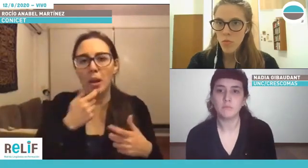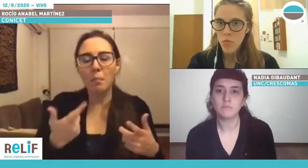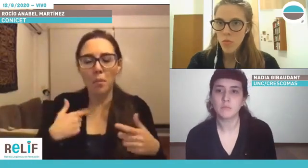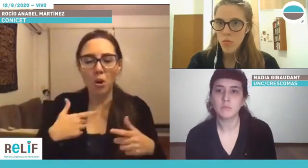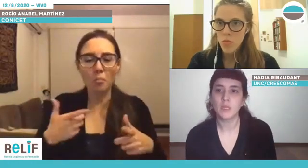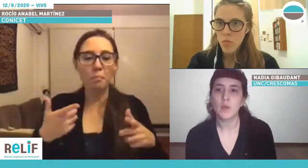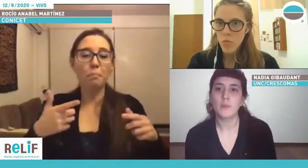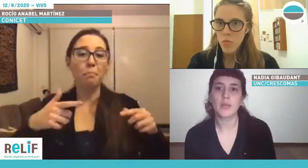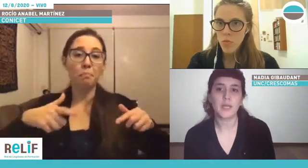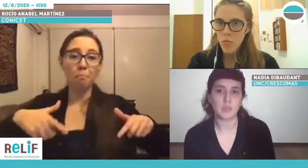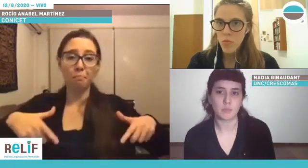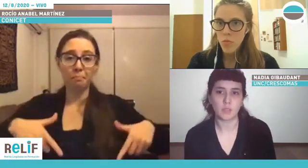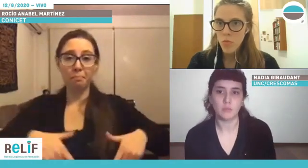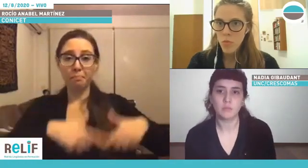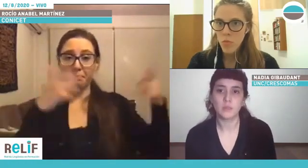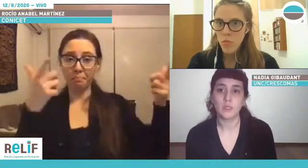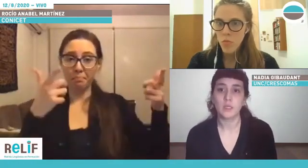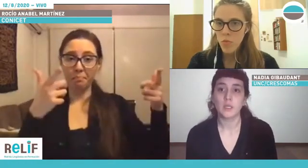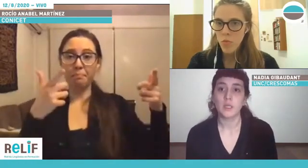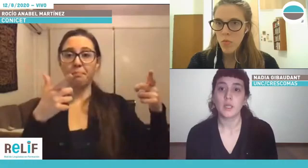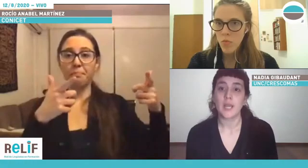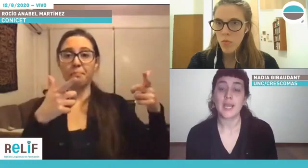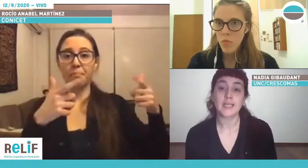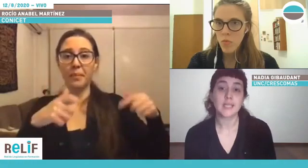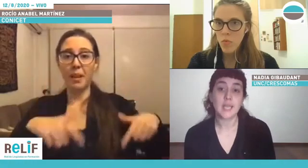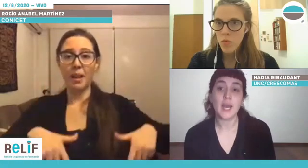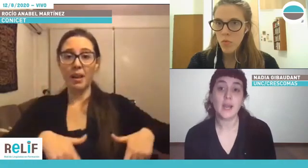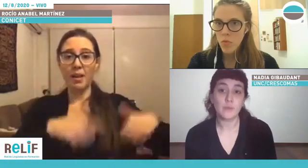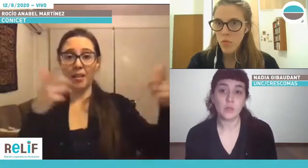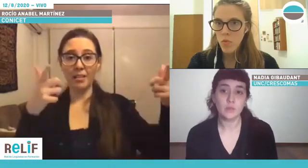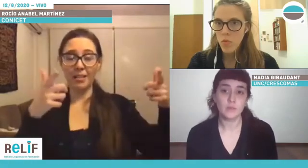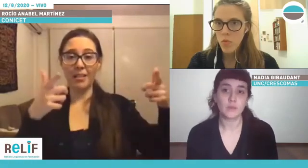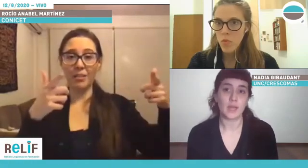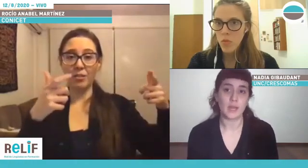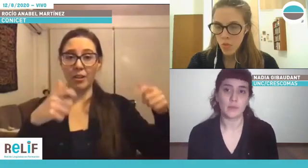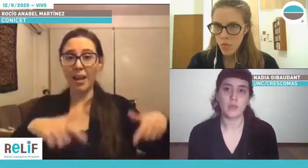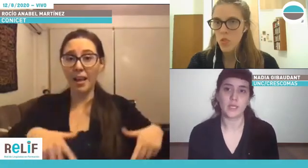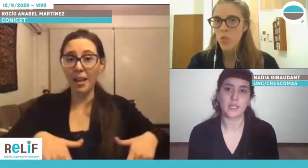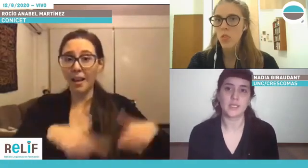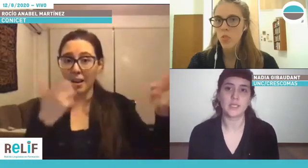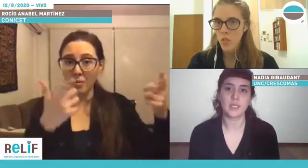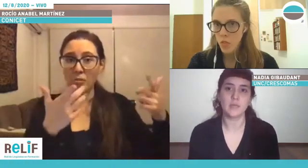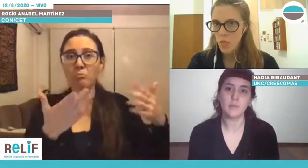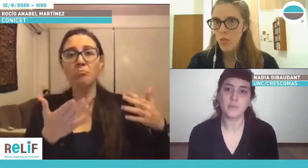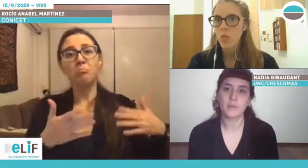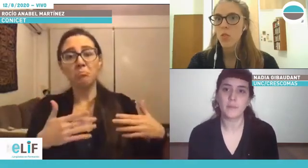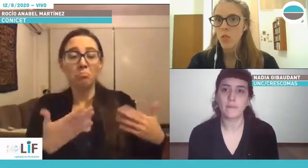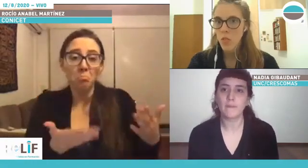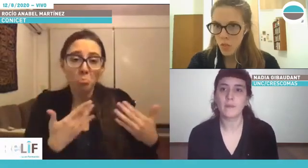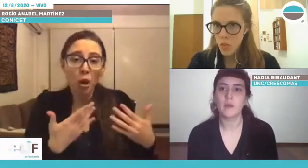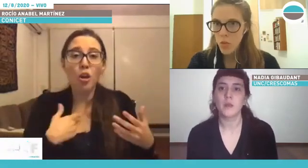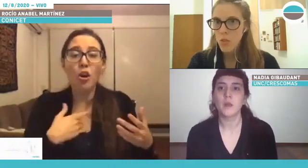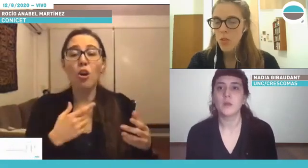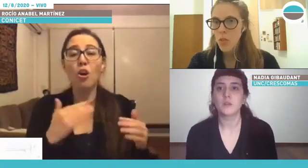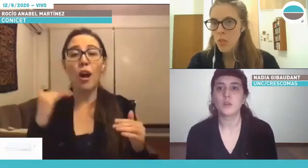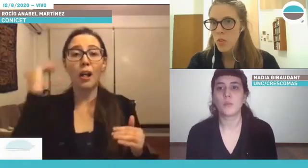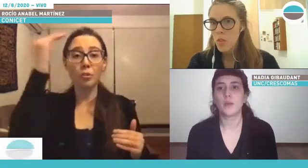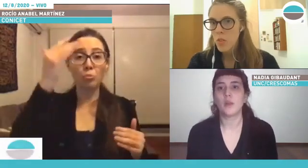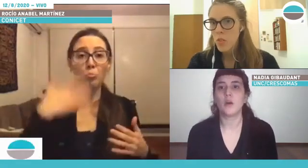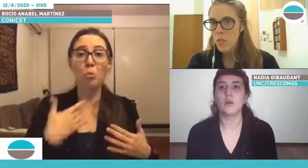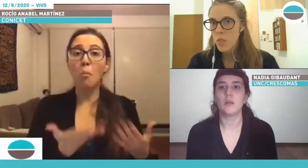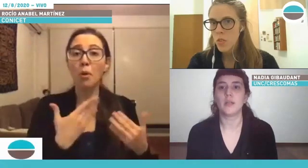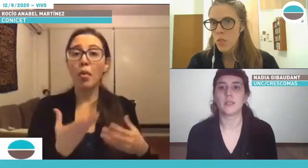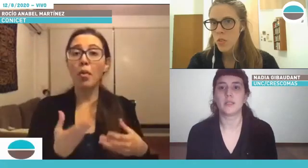Bueno, por ejemplo, en la seña árbol, que es esta seña,